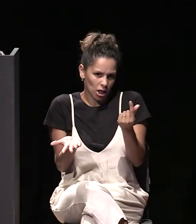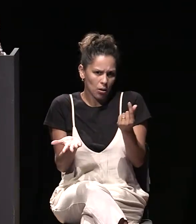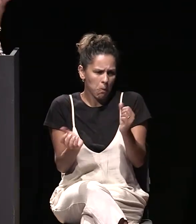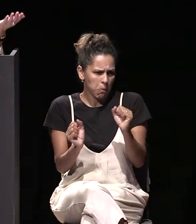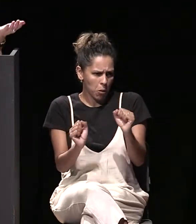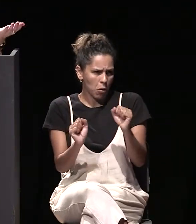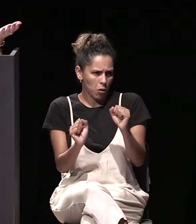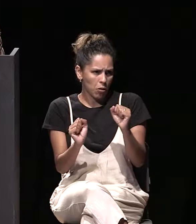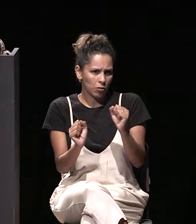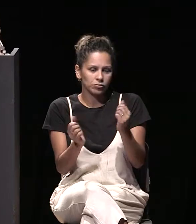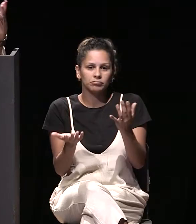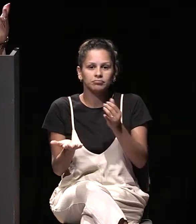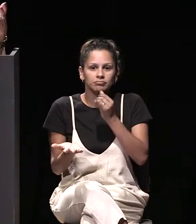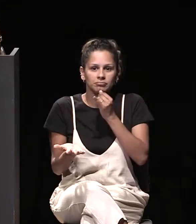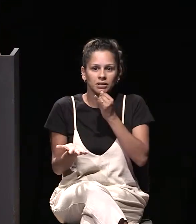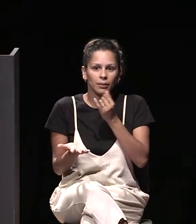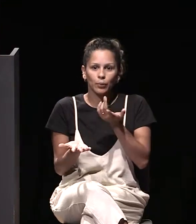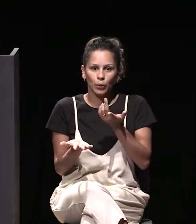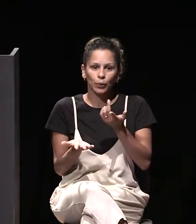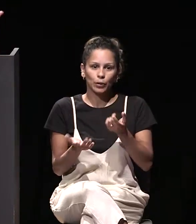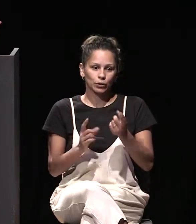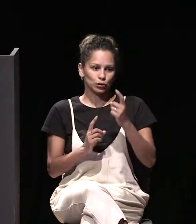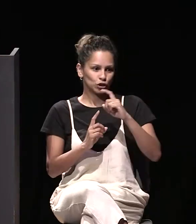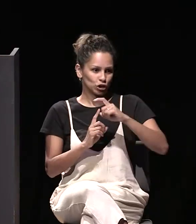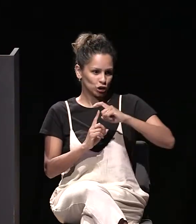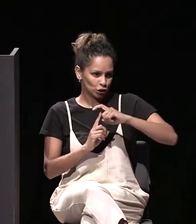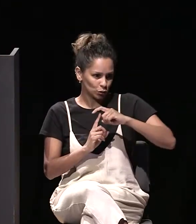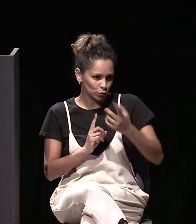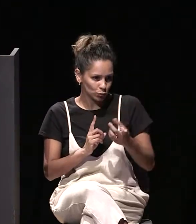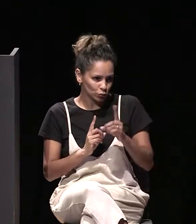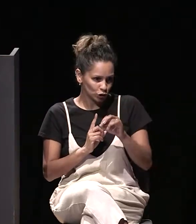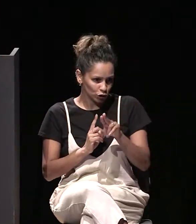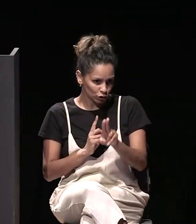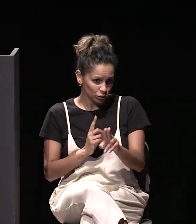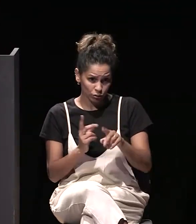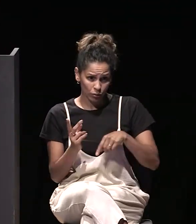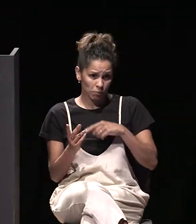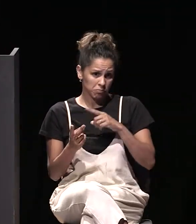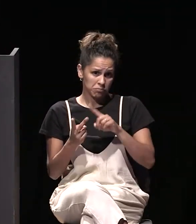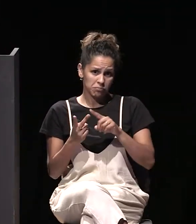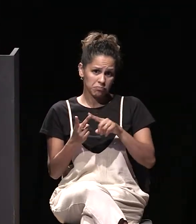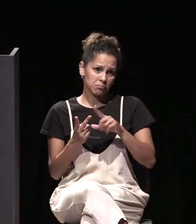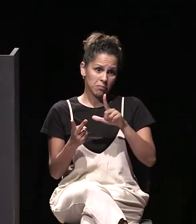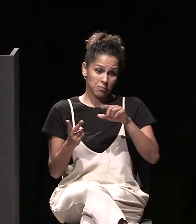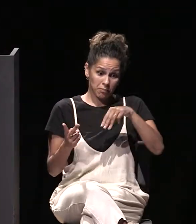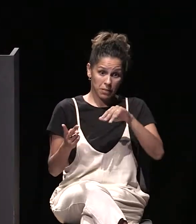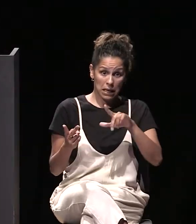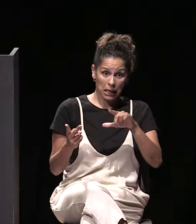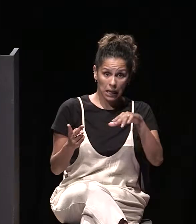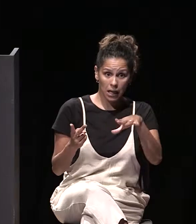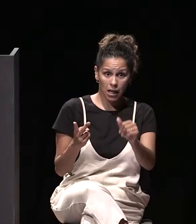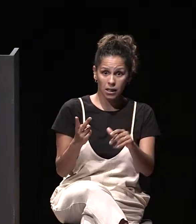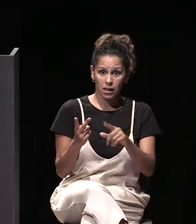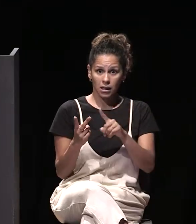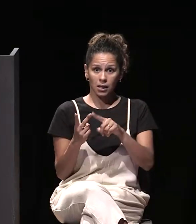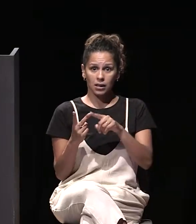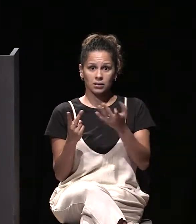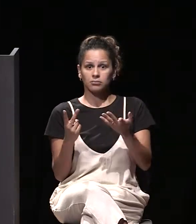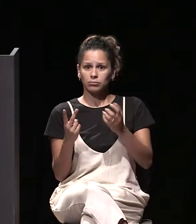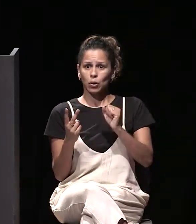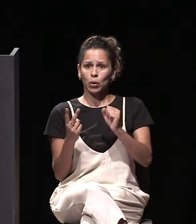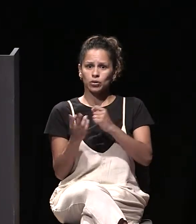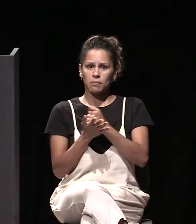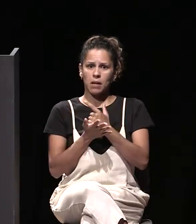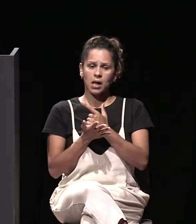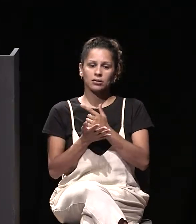pode conseguir um implante, pode conseguir um DIU com levonorgestrel, Mirena. Quem não tem recurso tem que ir no